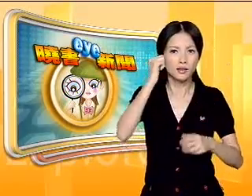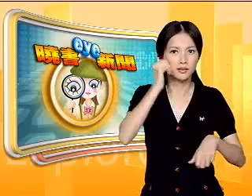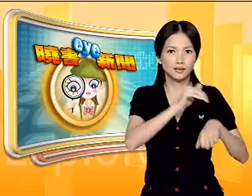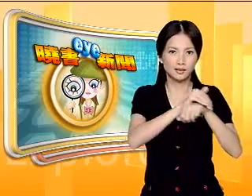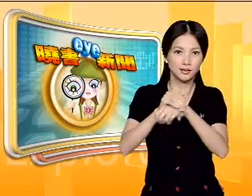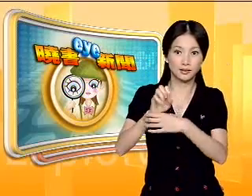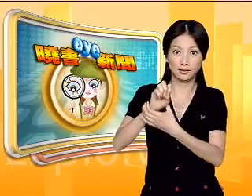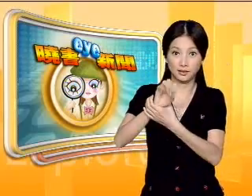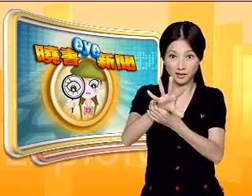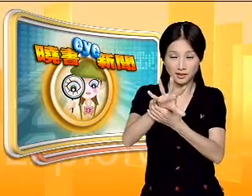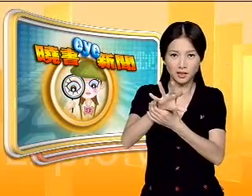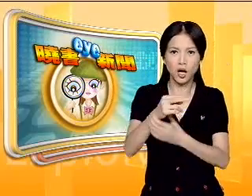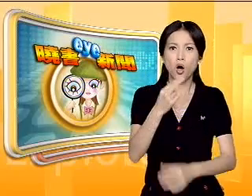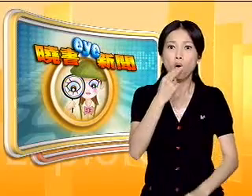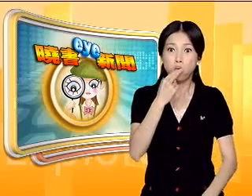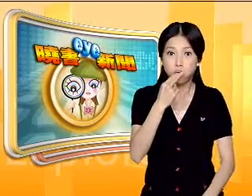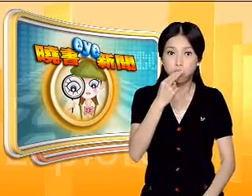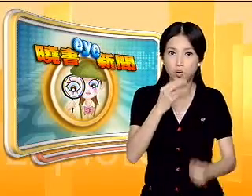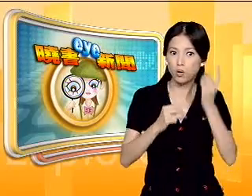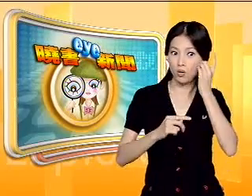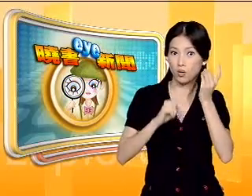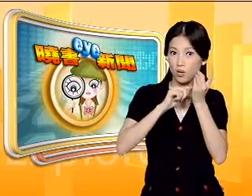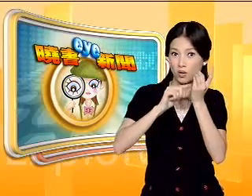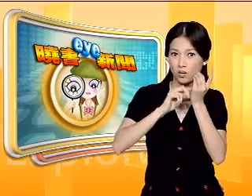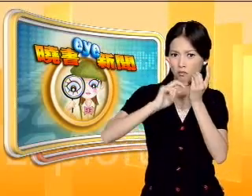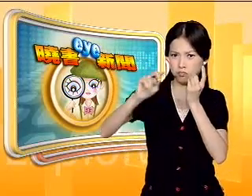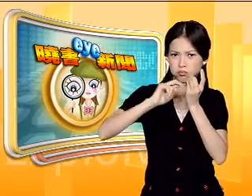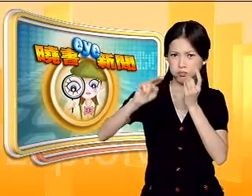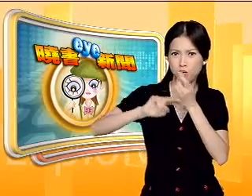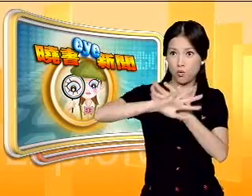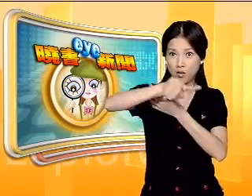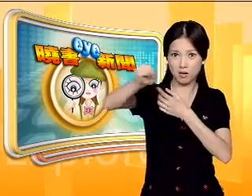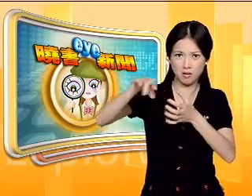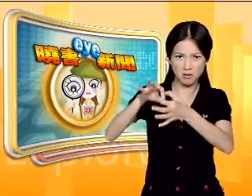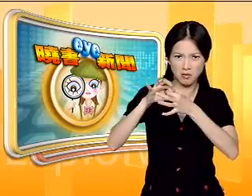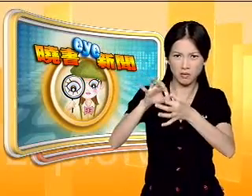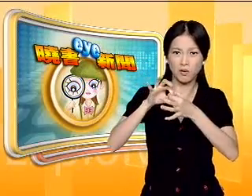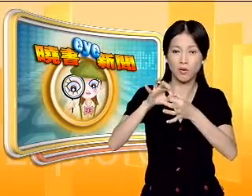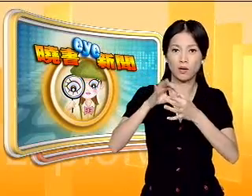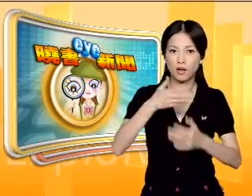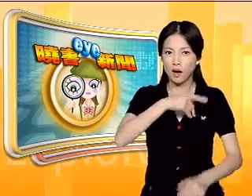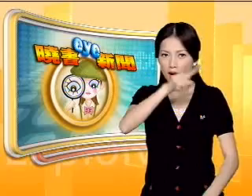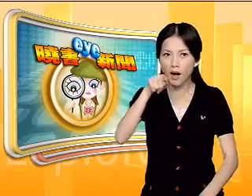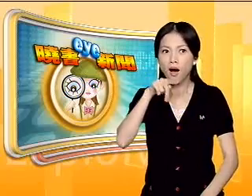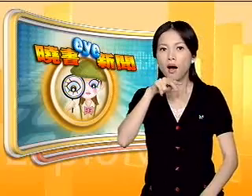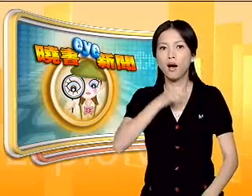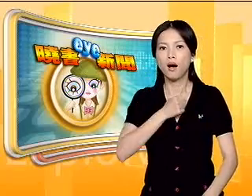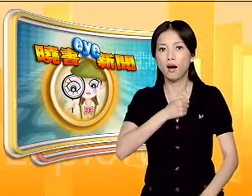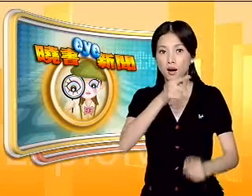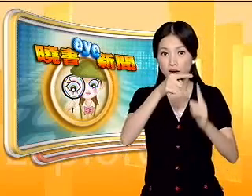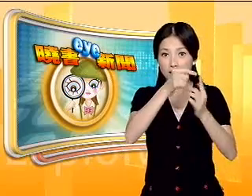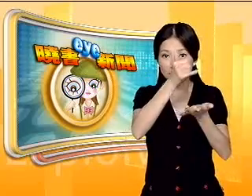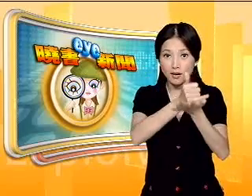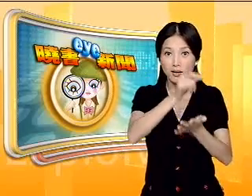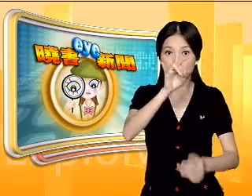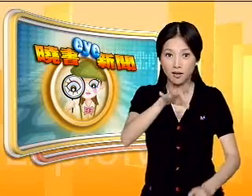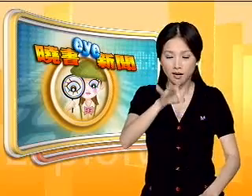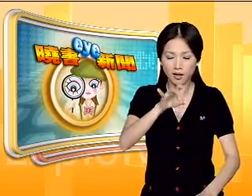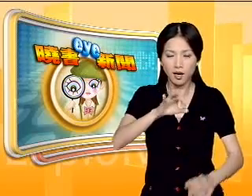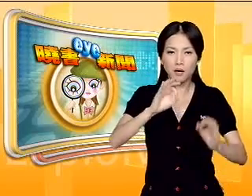要带着手电筒、口哨以及手机传简讯，与外界保持联络，让大家知道你人在哪